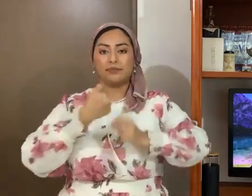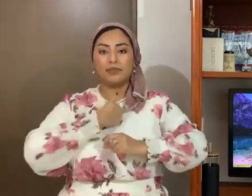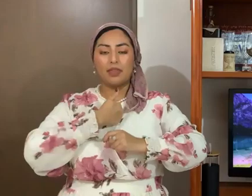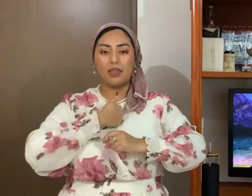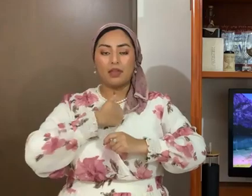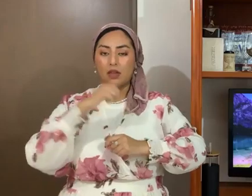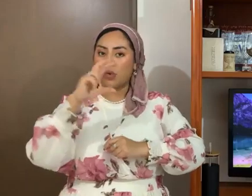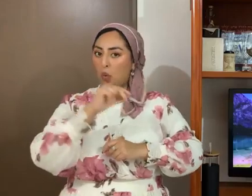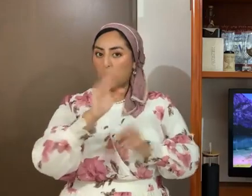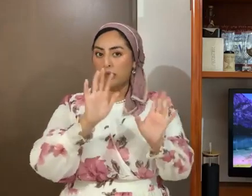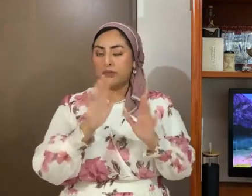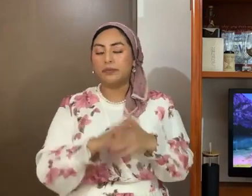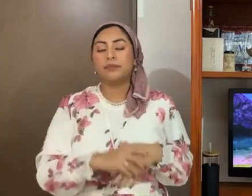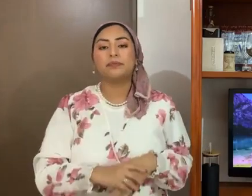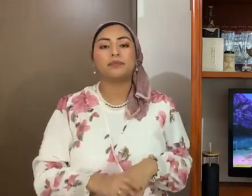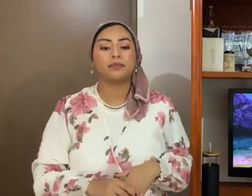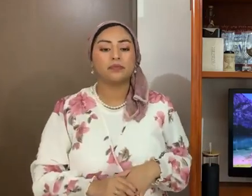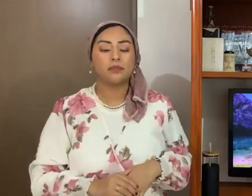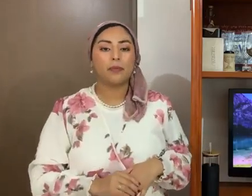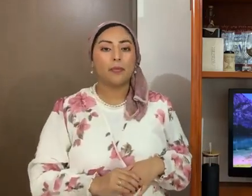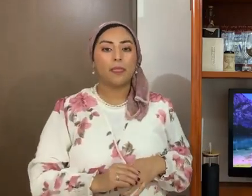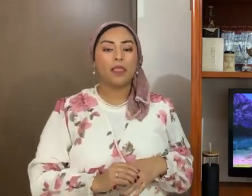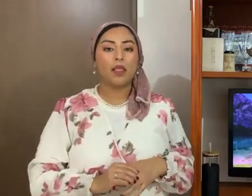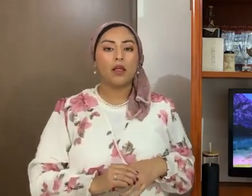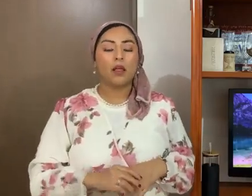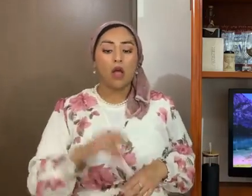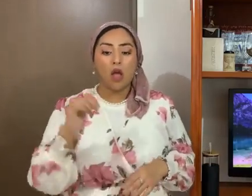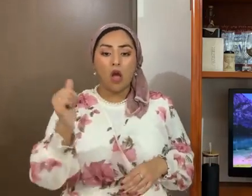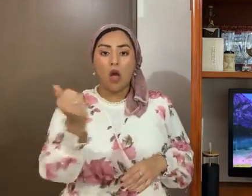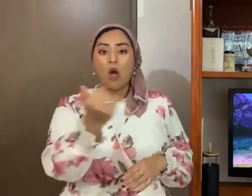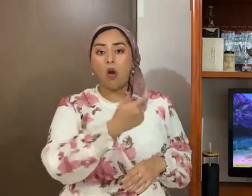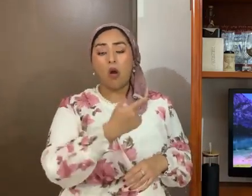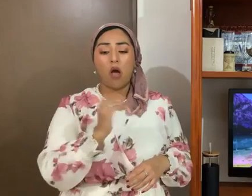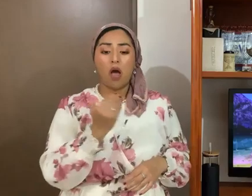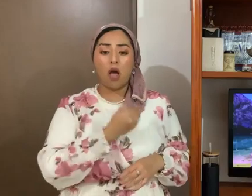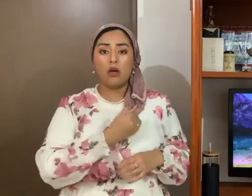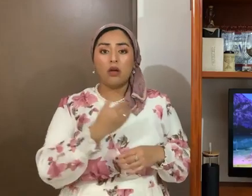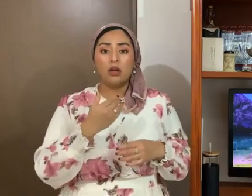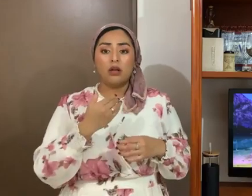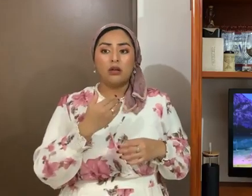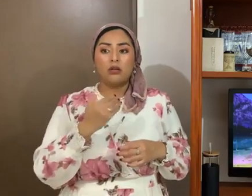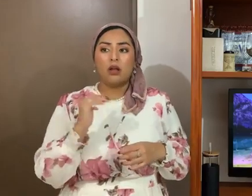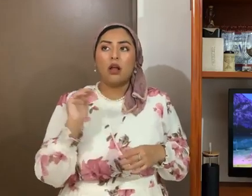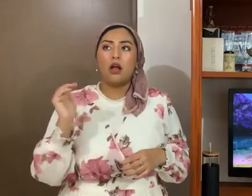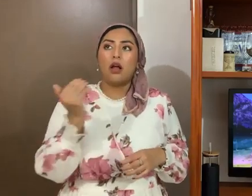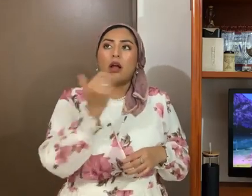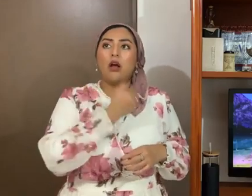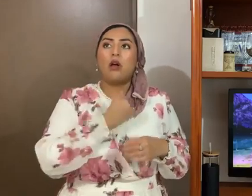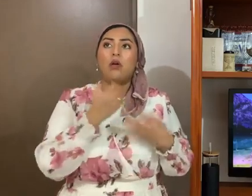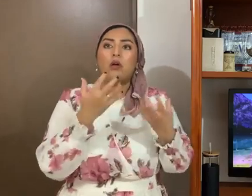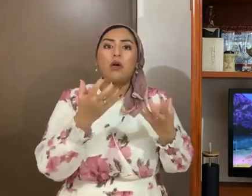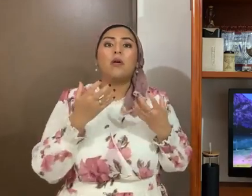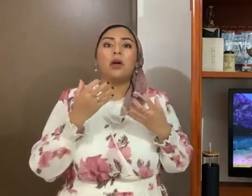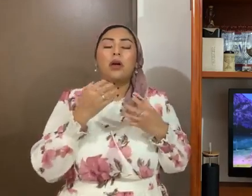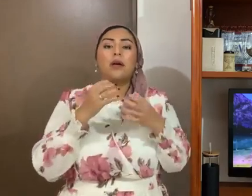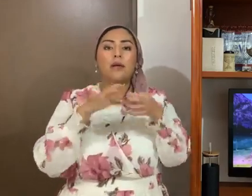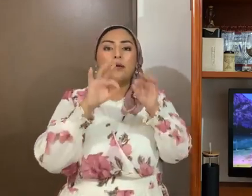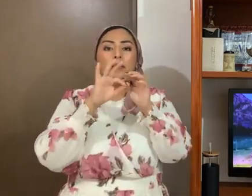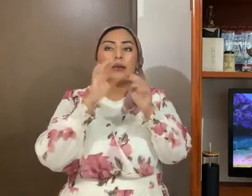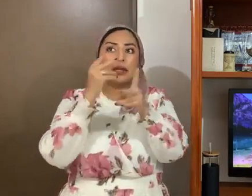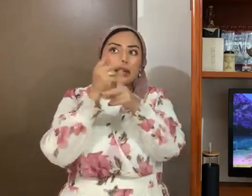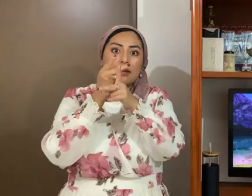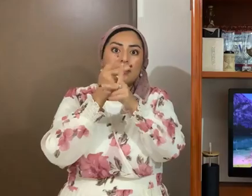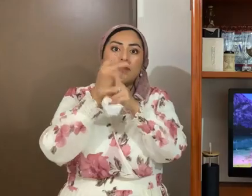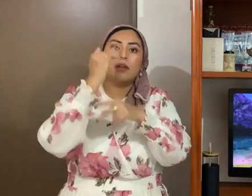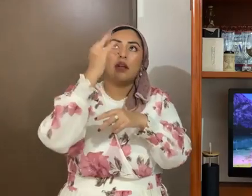mismo. Entonces, la intención de todos debe ser escuchar la voz de Yahweh, cumplir con su voz, con sus palabras,